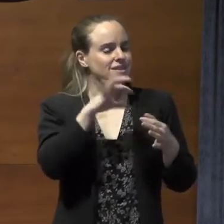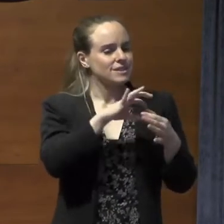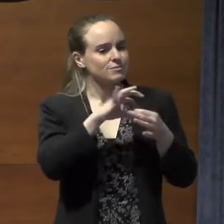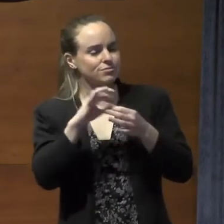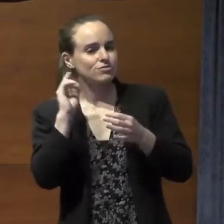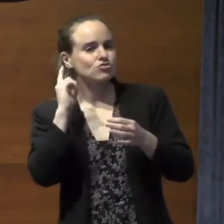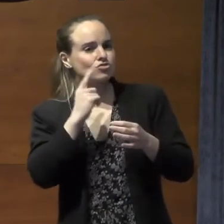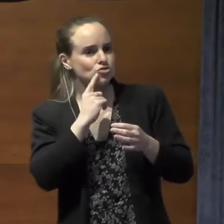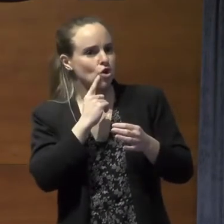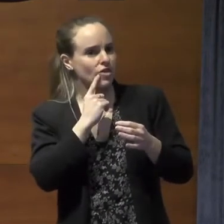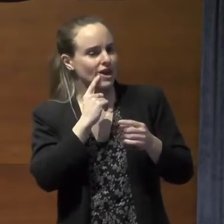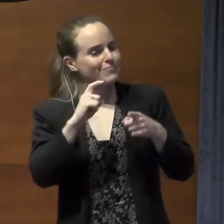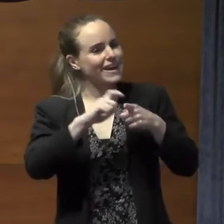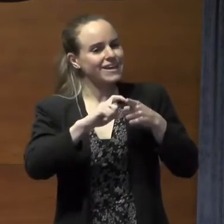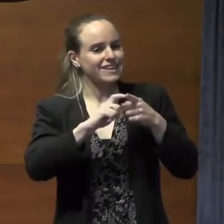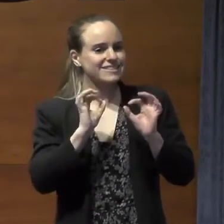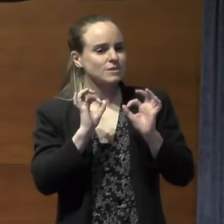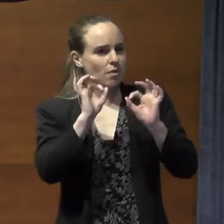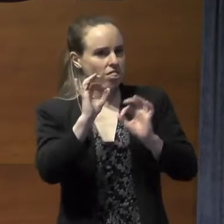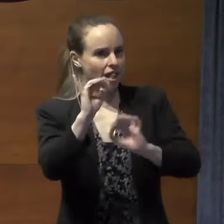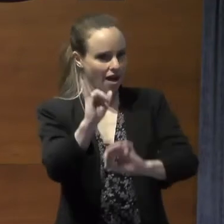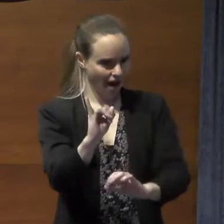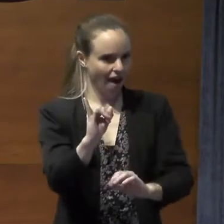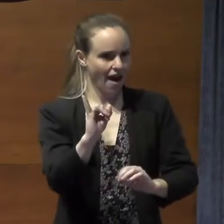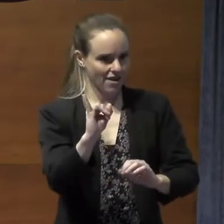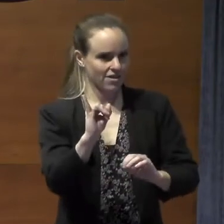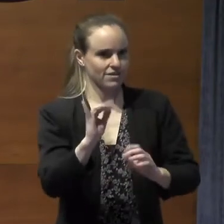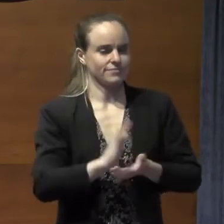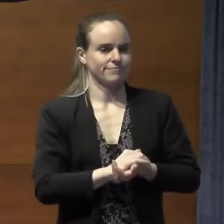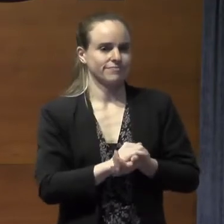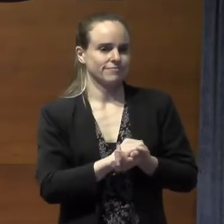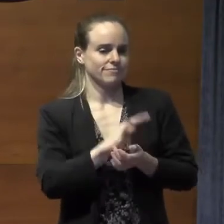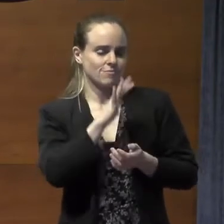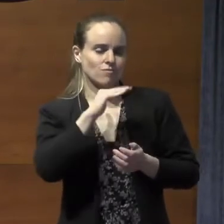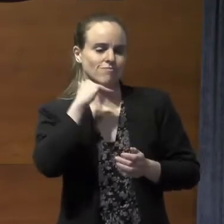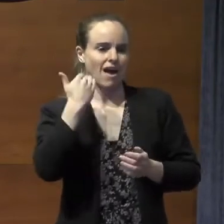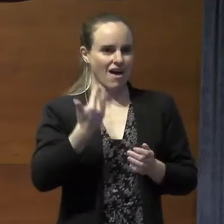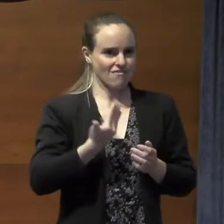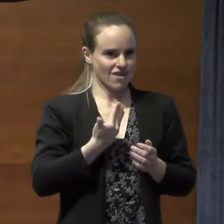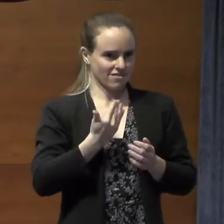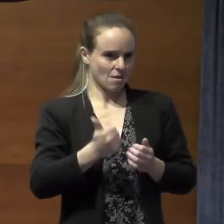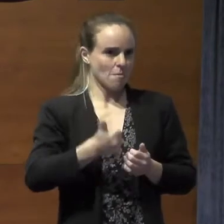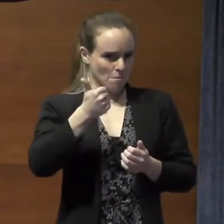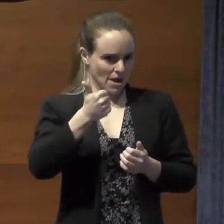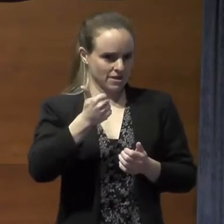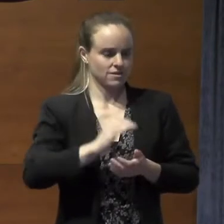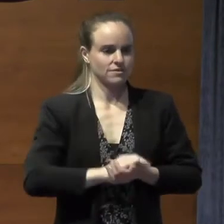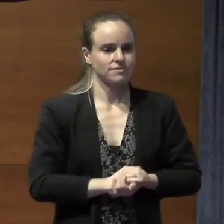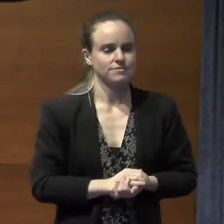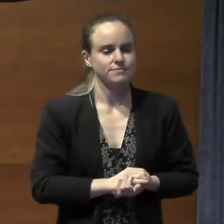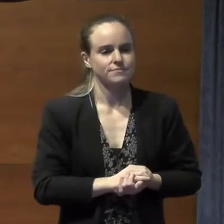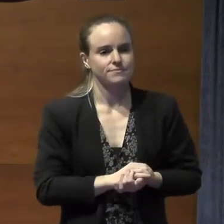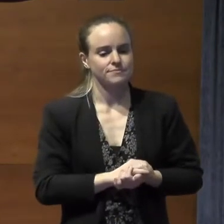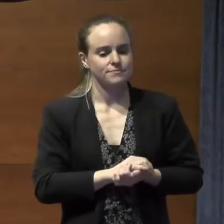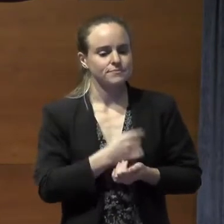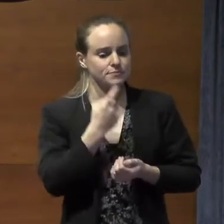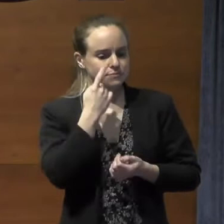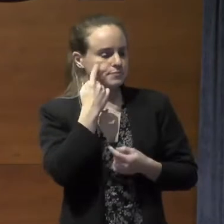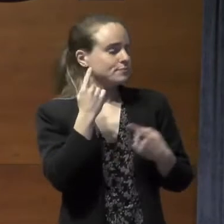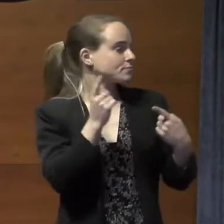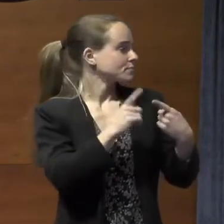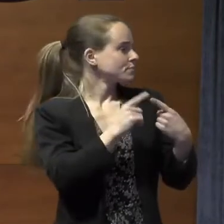resaltar algunas particularidades relacionadas con la sordera que afectan de manera particular a su condición, a